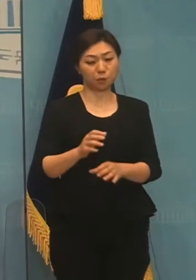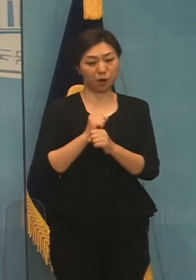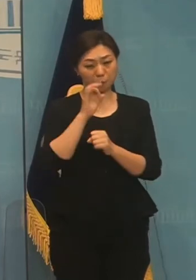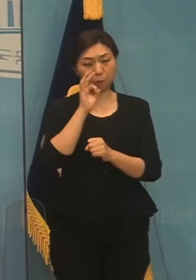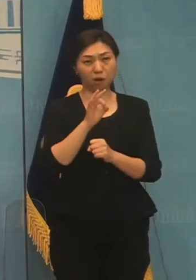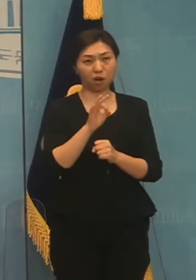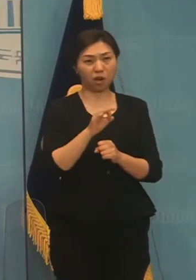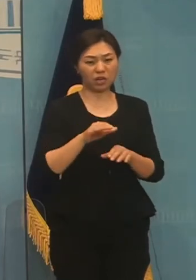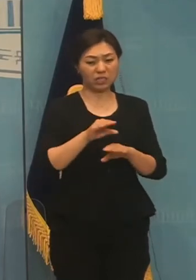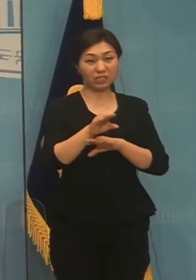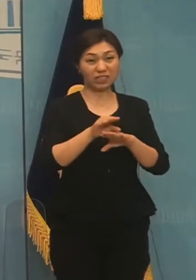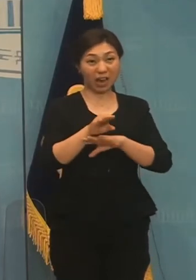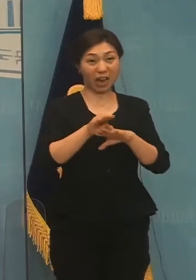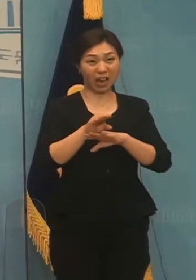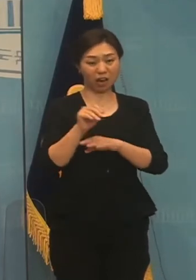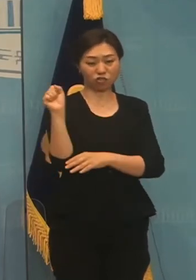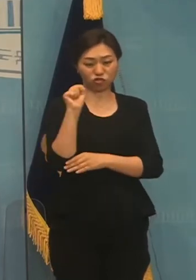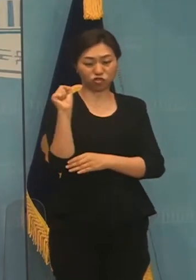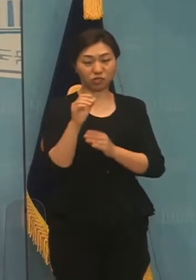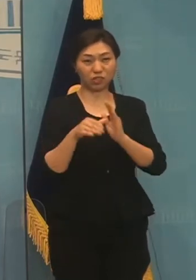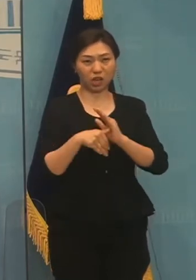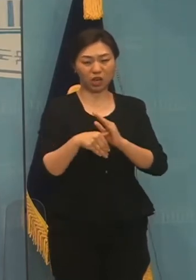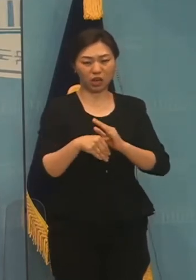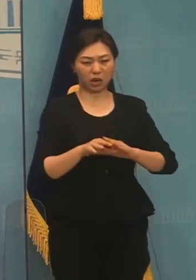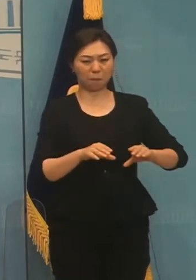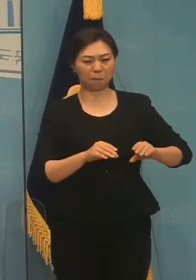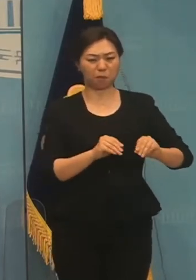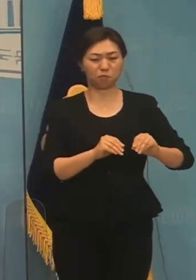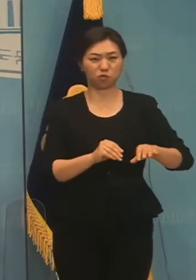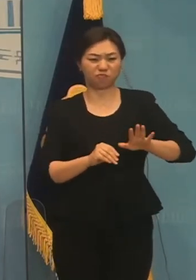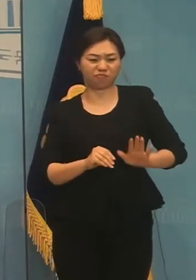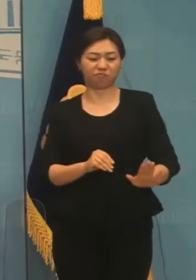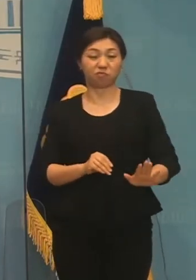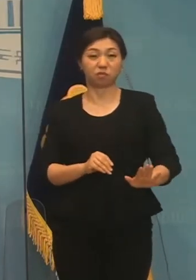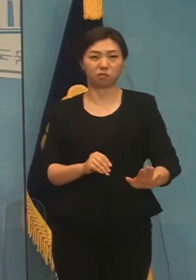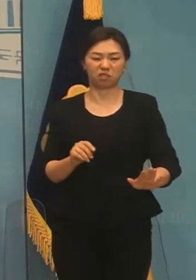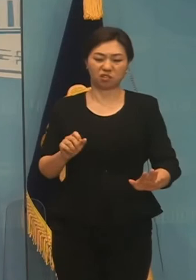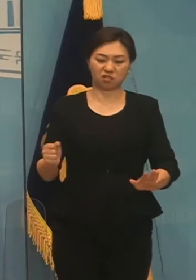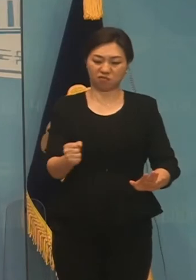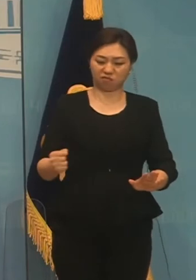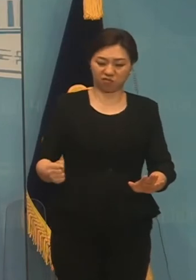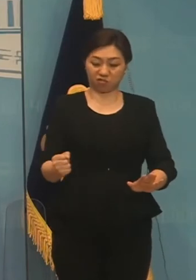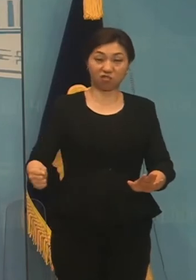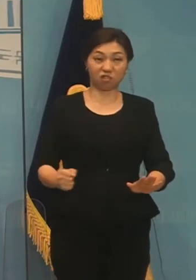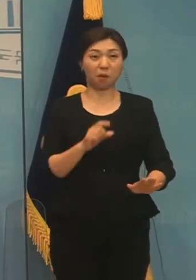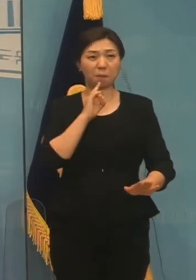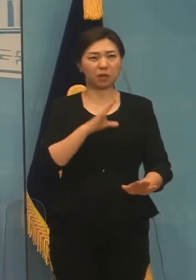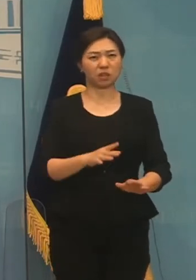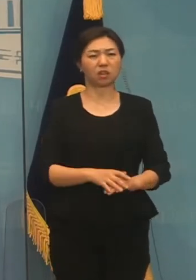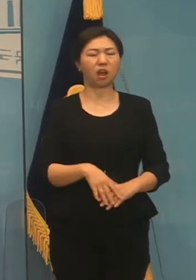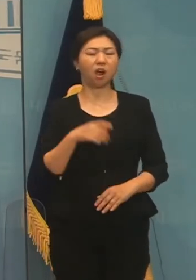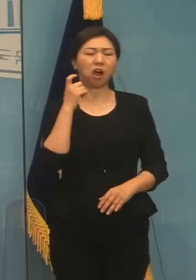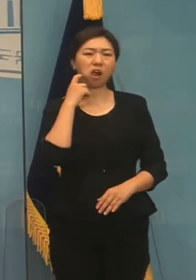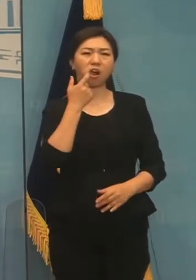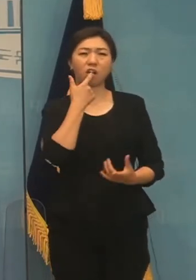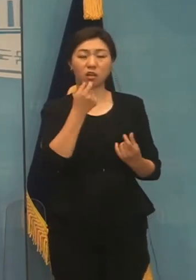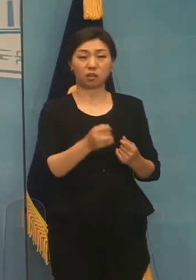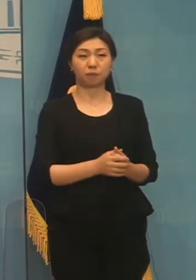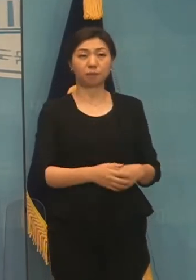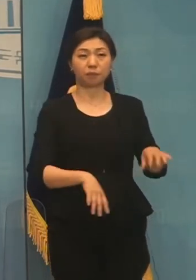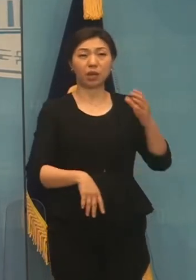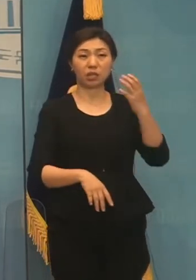브레이크 밟고 전진 기어 넣는 격입니다. 기후위기를 가장 먼저 언급한 것은 인상적이었으나 탄소 배출